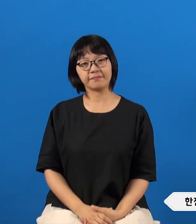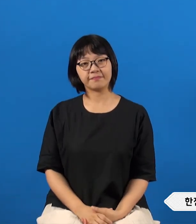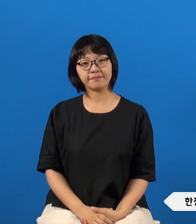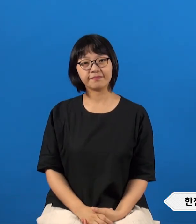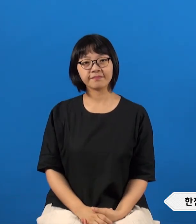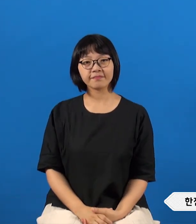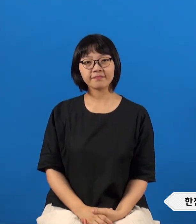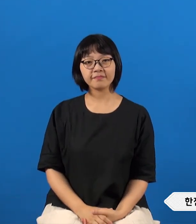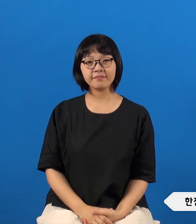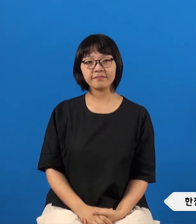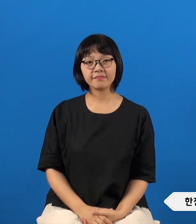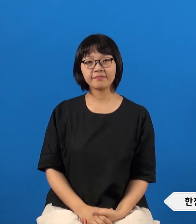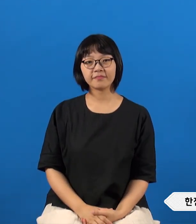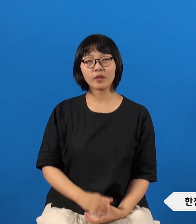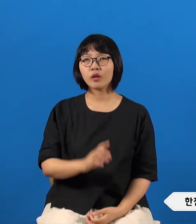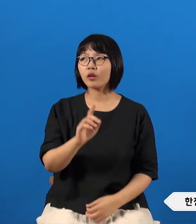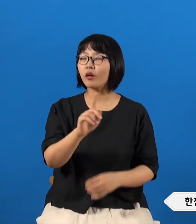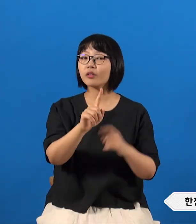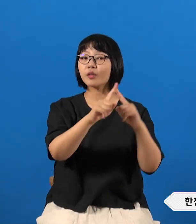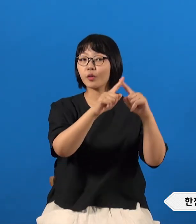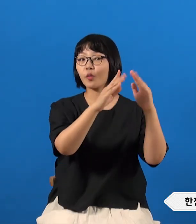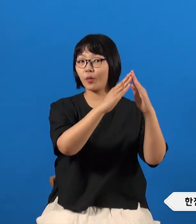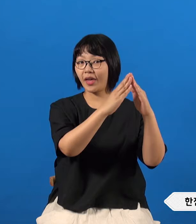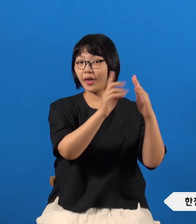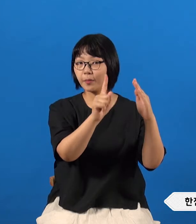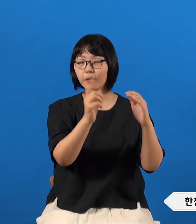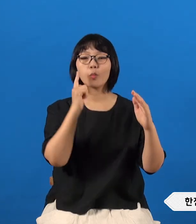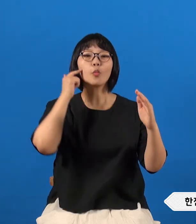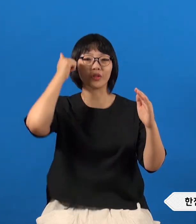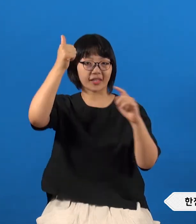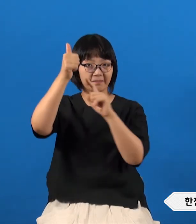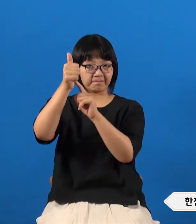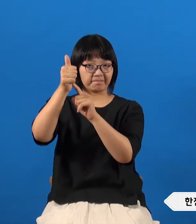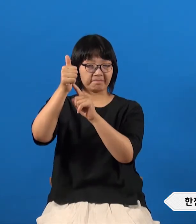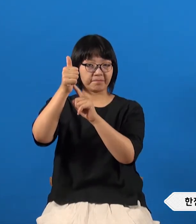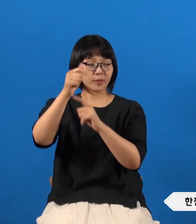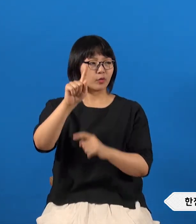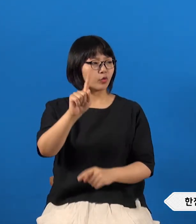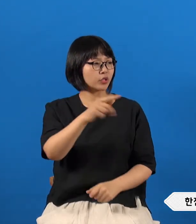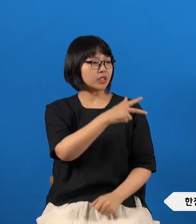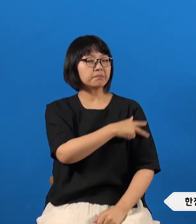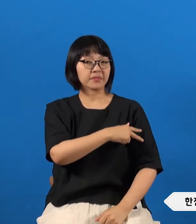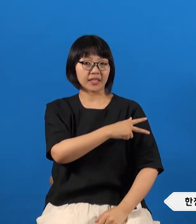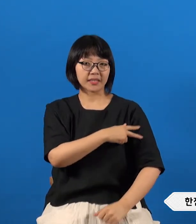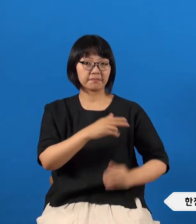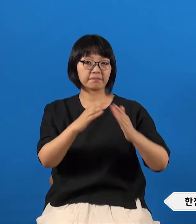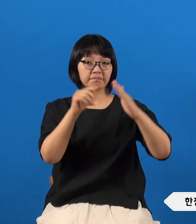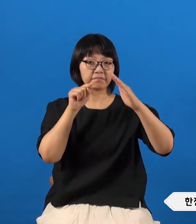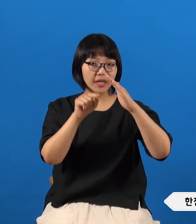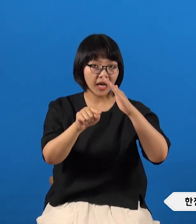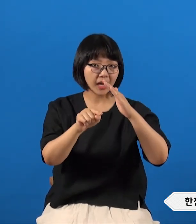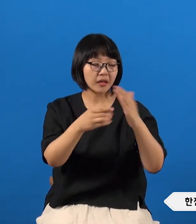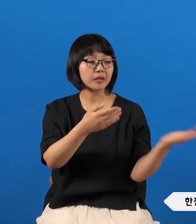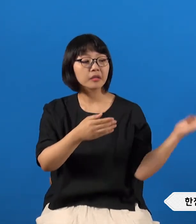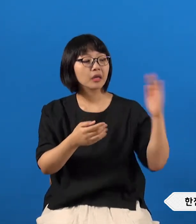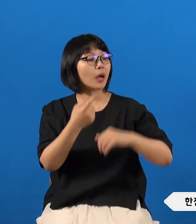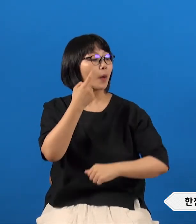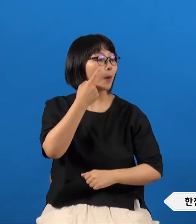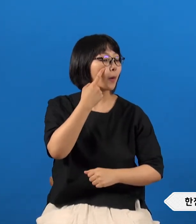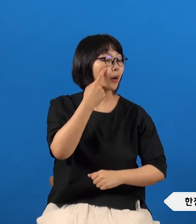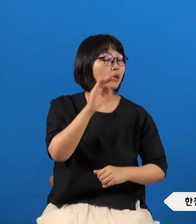바랍니다. 어떤 교회는 목사님이 아무개 집사님 집에 신방 가자고